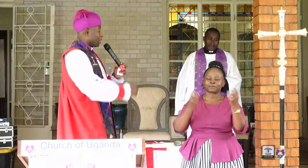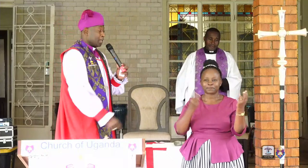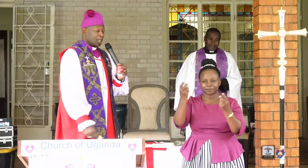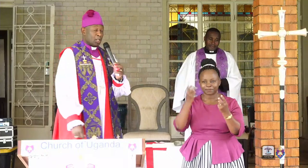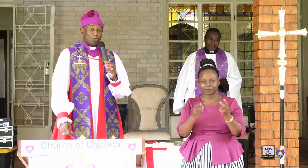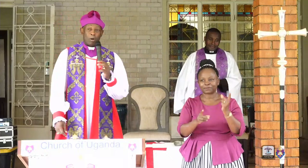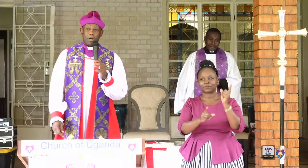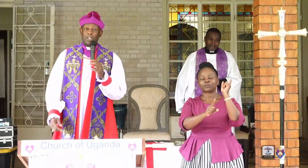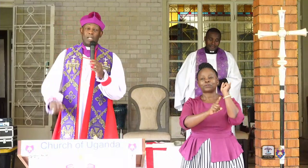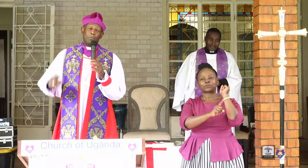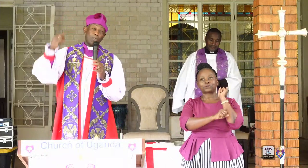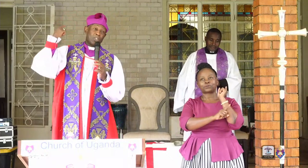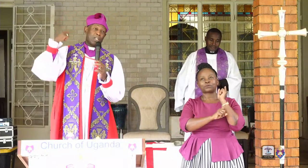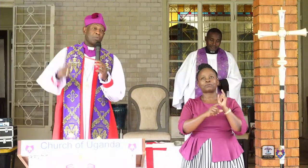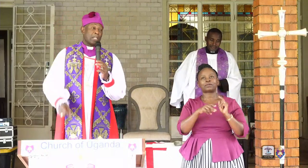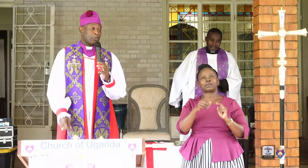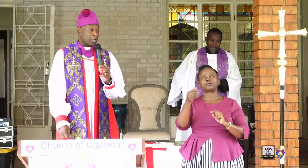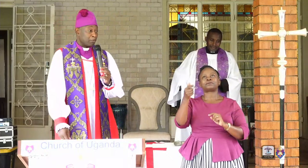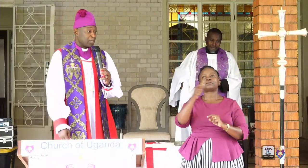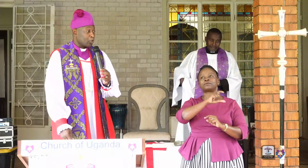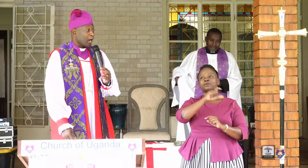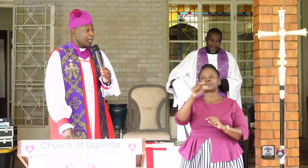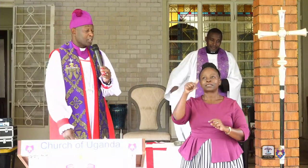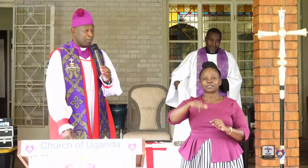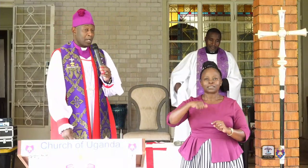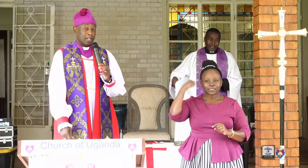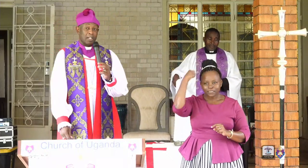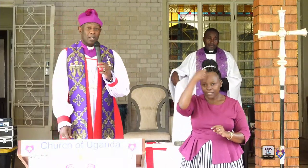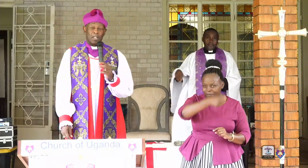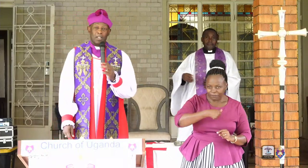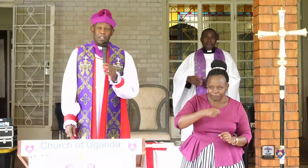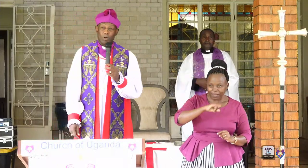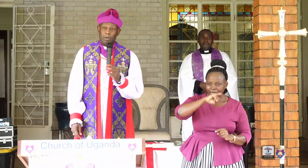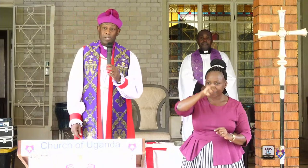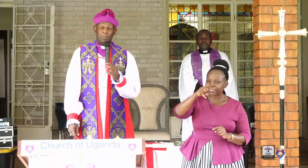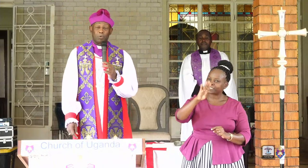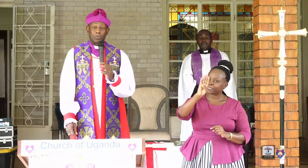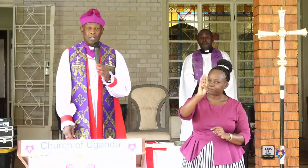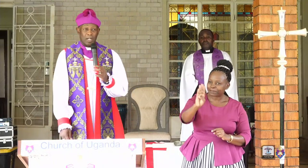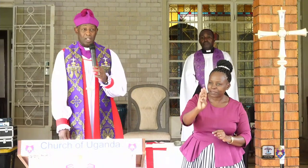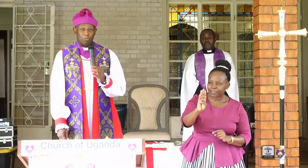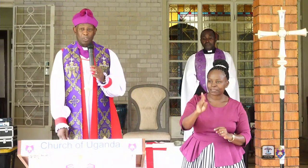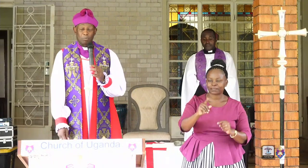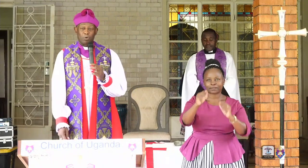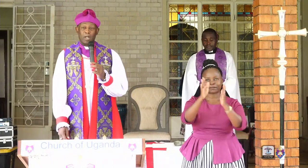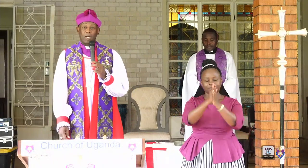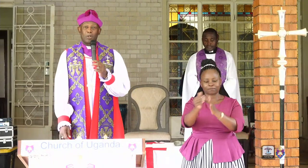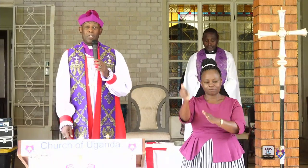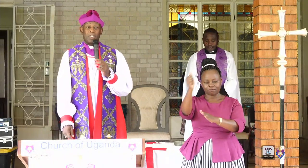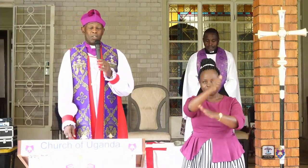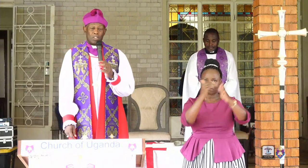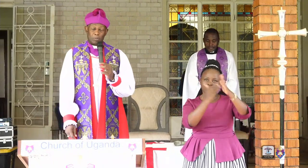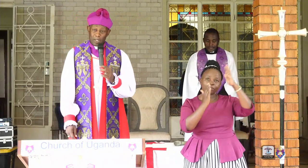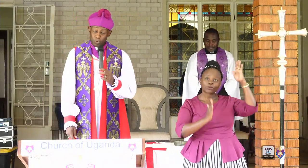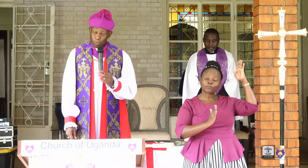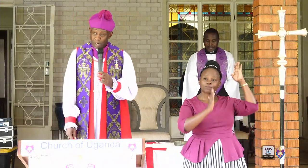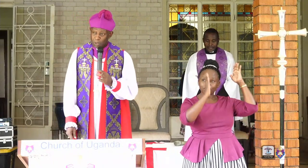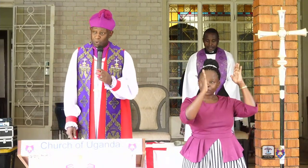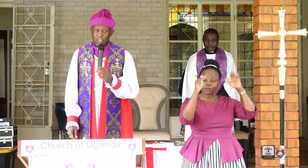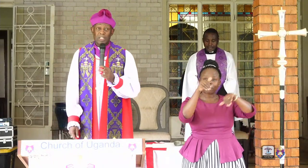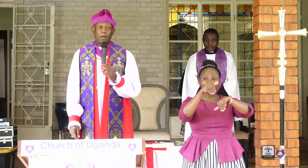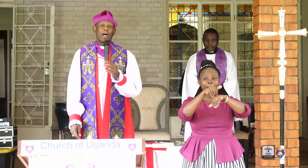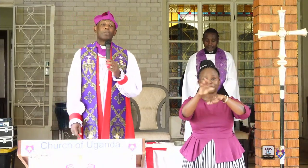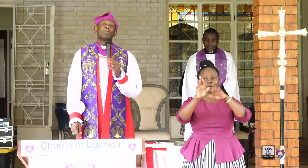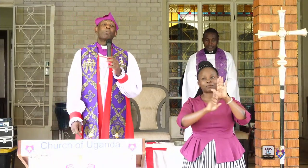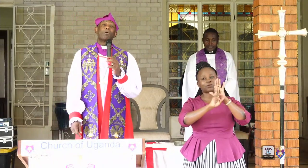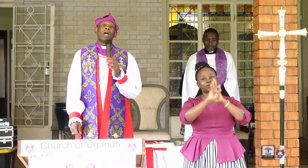kukuma twabadde mu wicheri mu South Africa Johannesburg je twabadde mu kusaka Archbishop wayo je bantuma